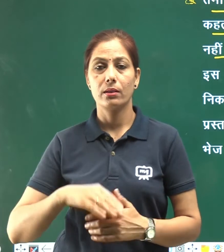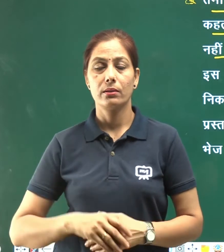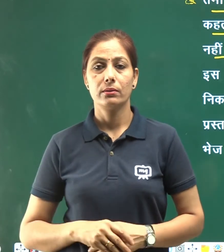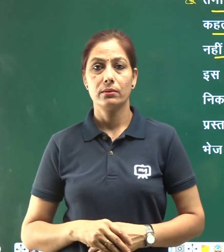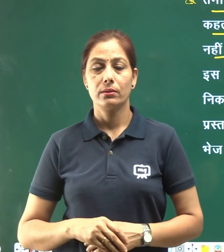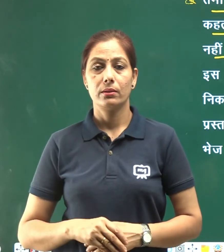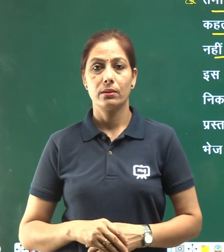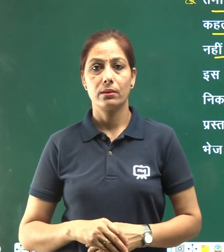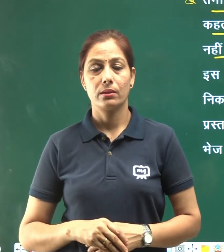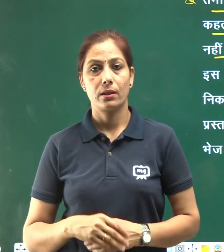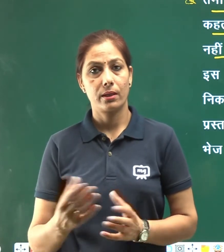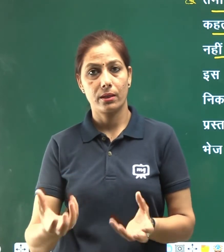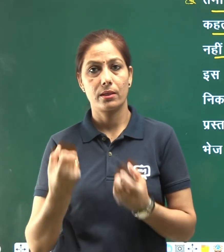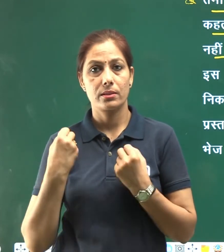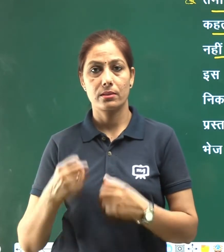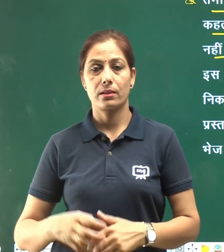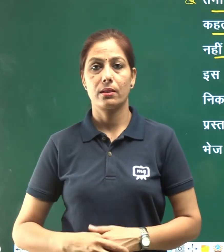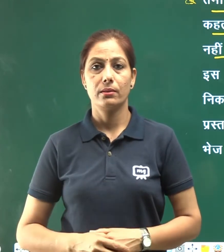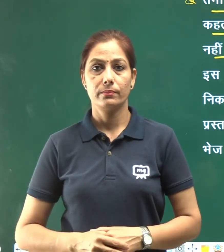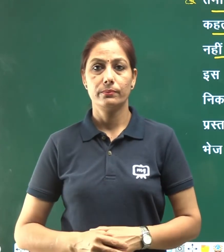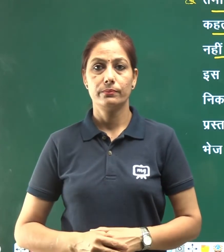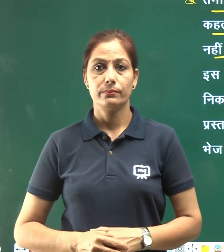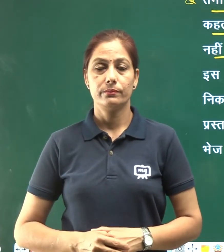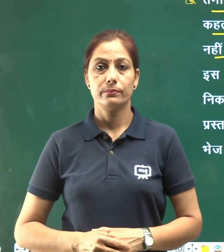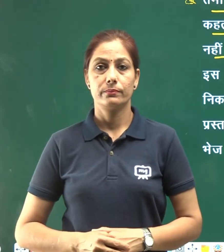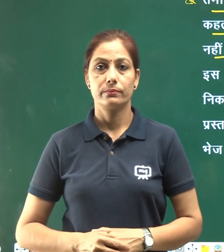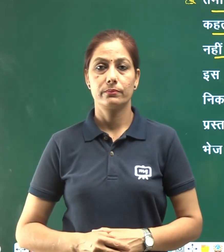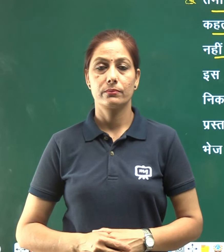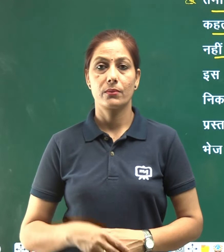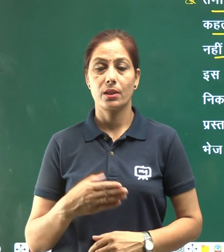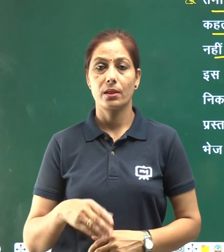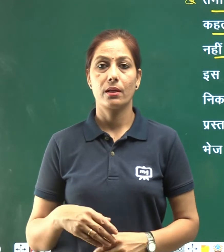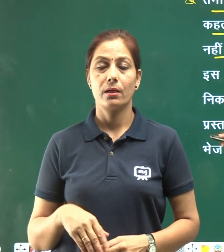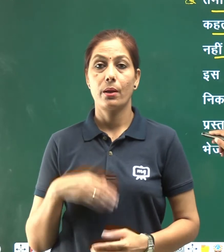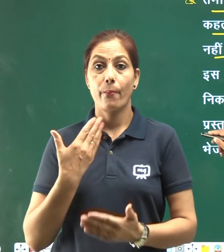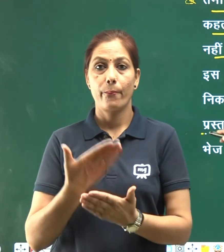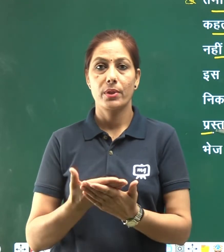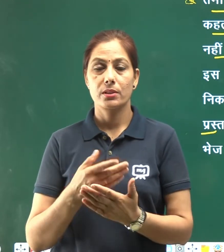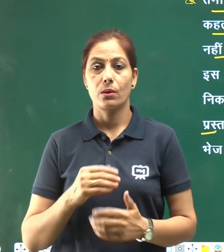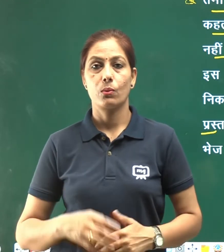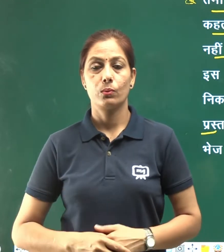निकाला जा सकता है। यह प्रस्ताव